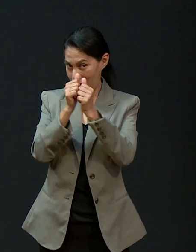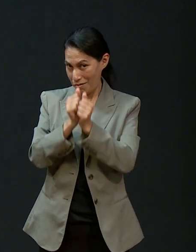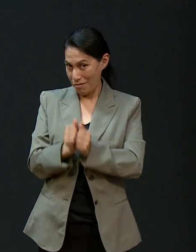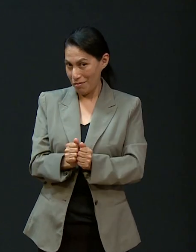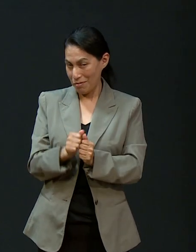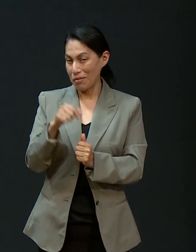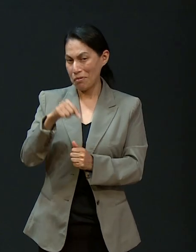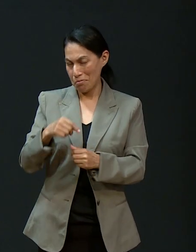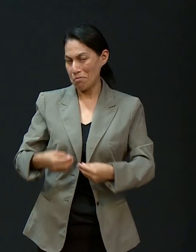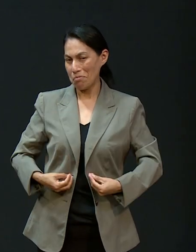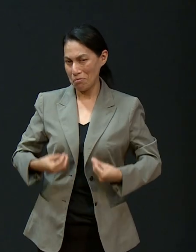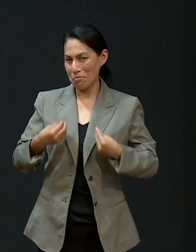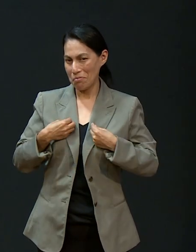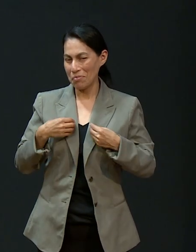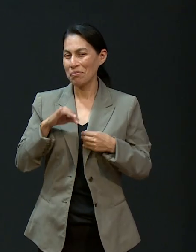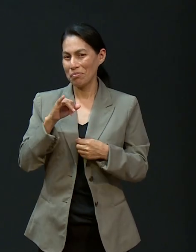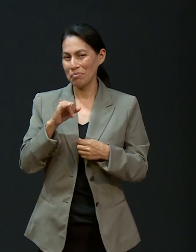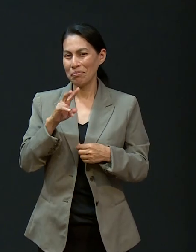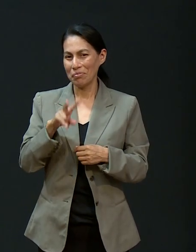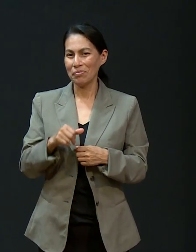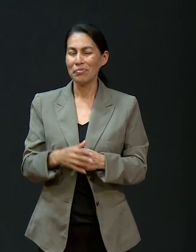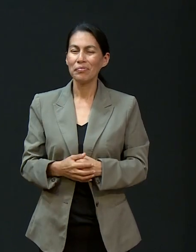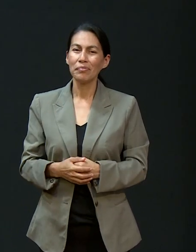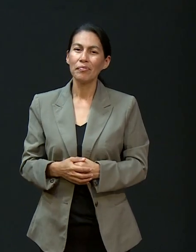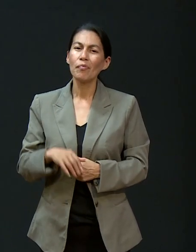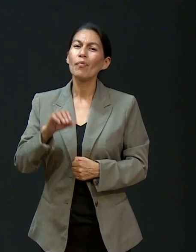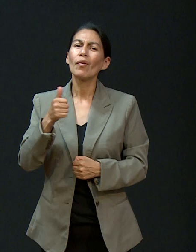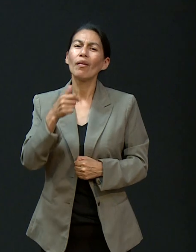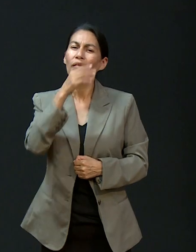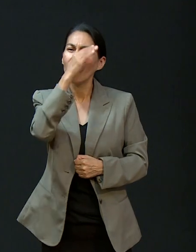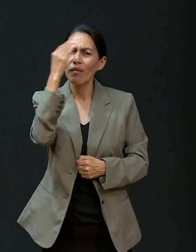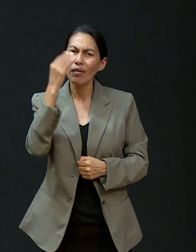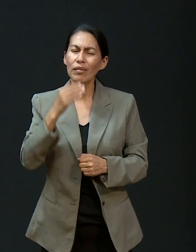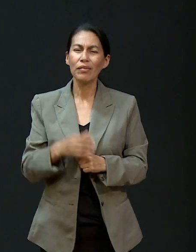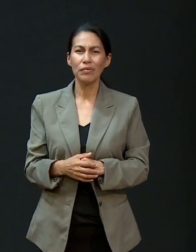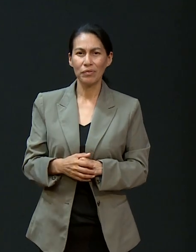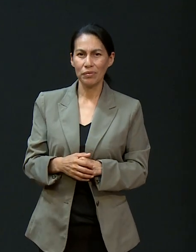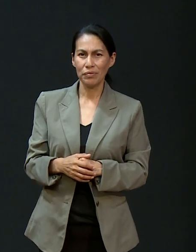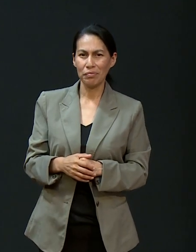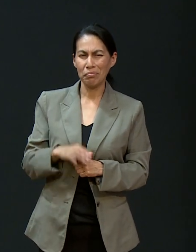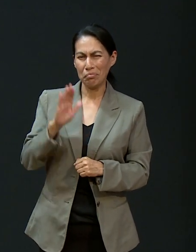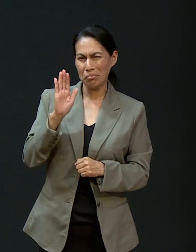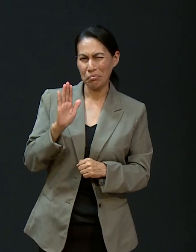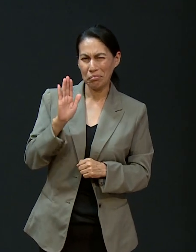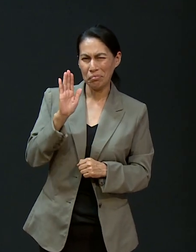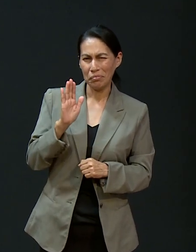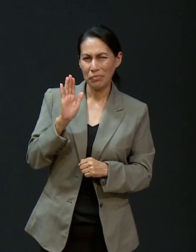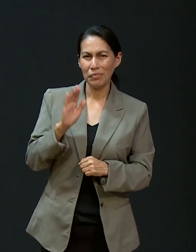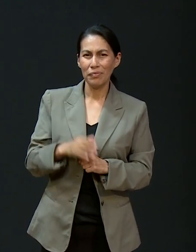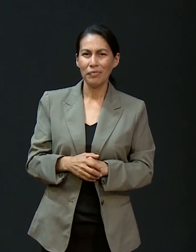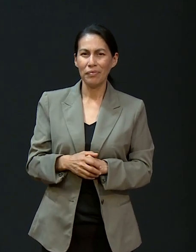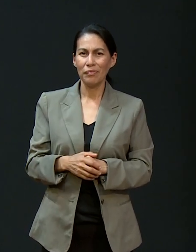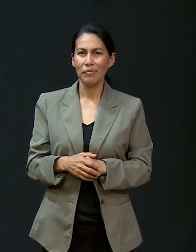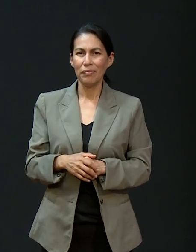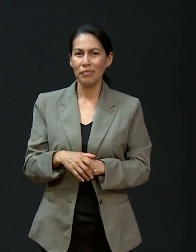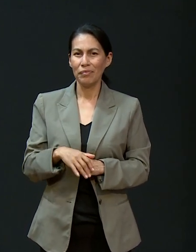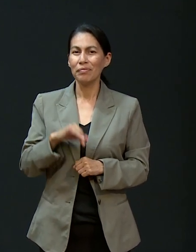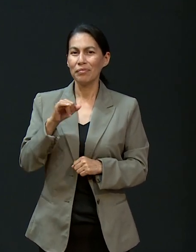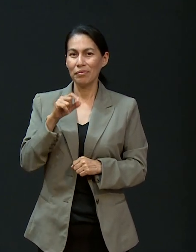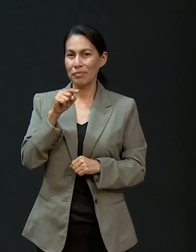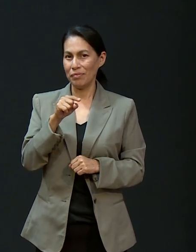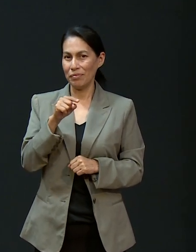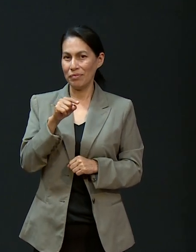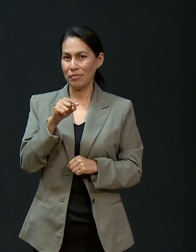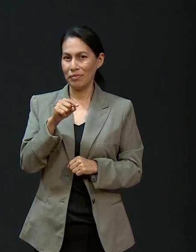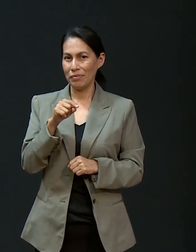Ya quieren se quedar aquí, Pastor. quieren quedar, ya tienen amigos. Sí, La siguiente foto es muy parecida.